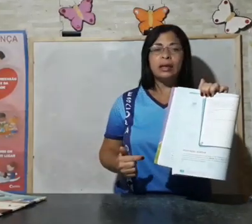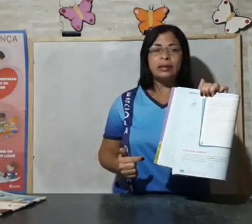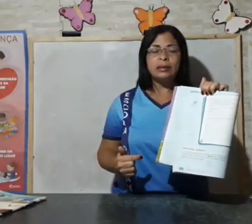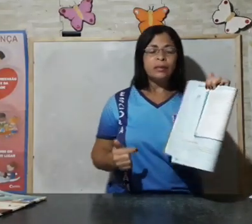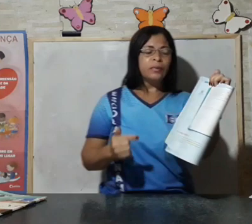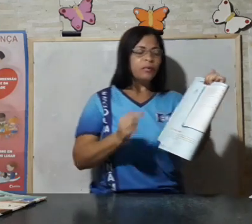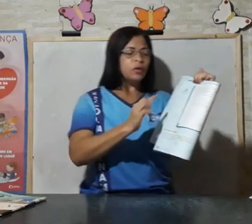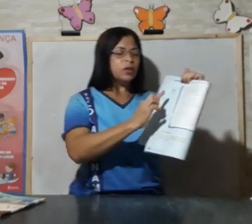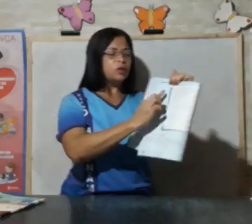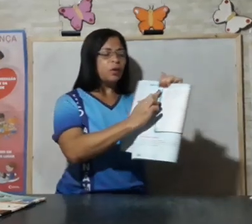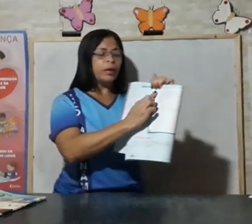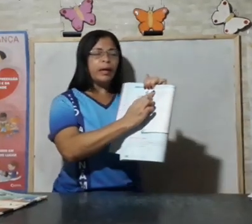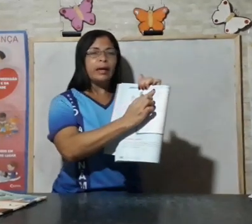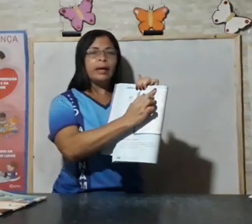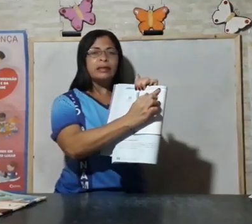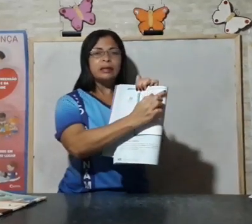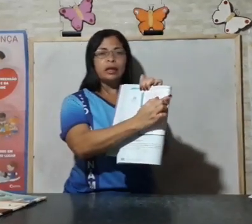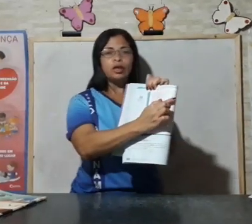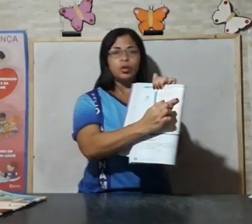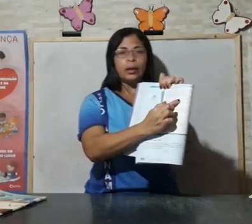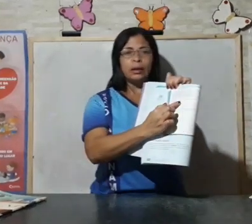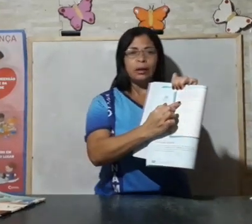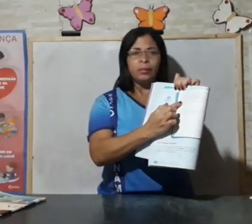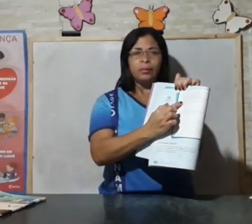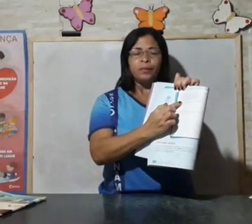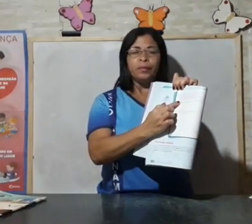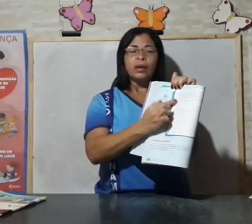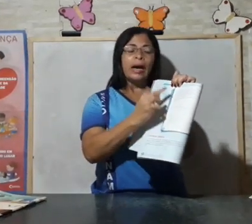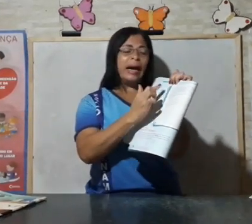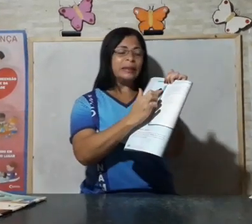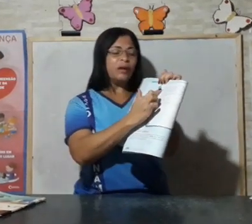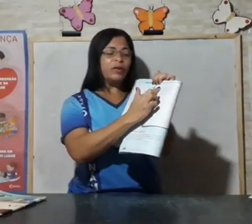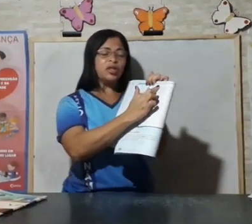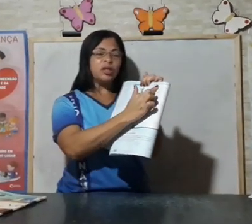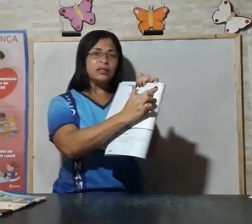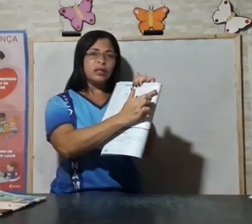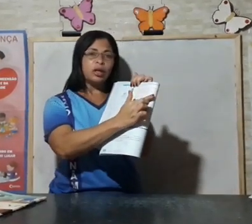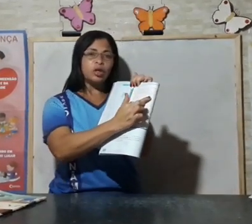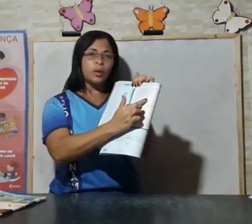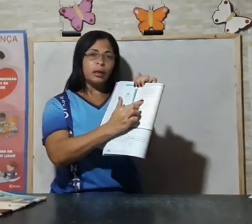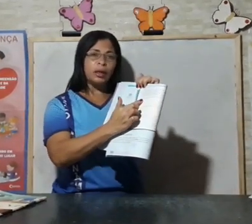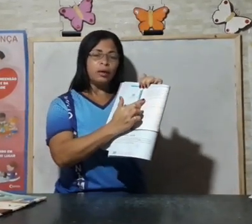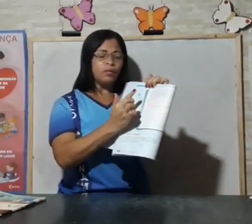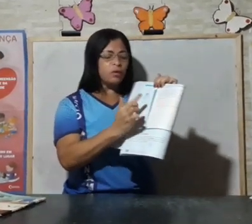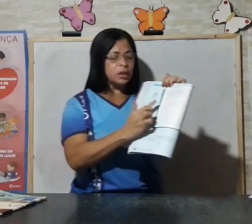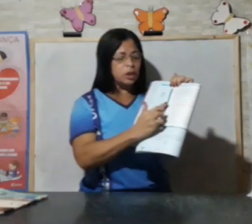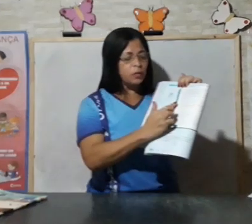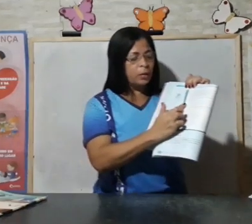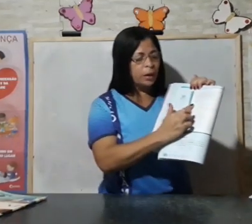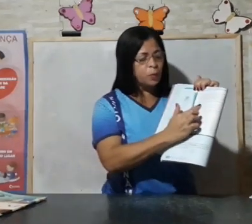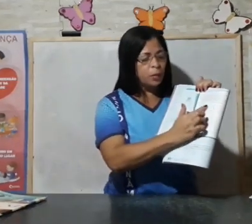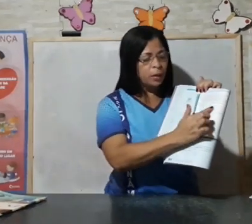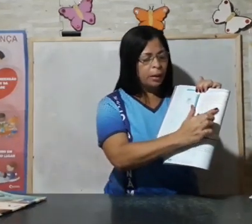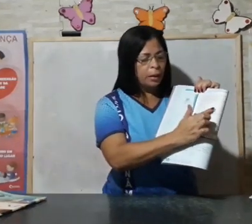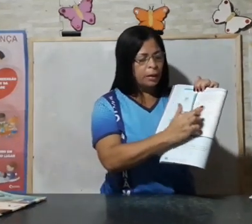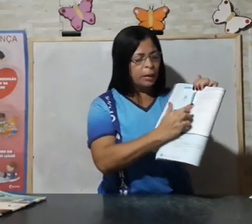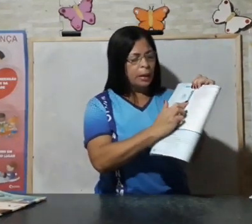86, vocês vão ler esse texto aqui. Através desse texto aqui, vocês vão responder